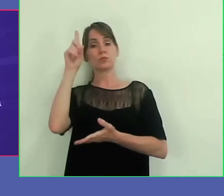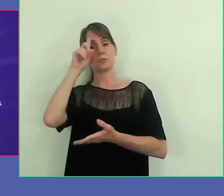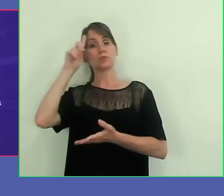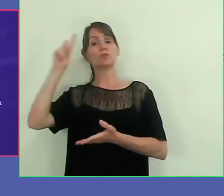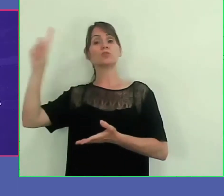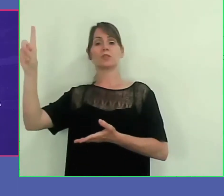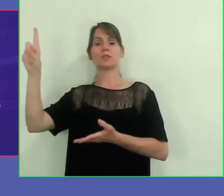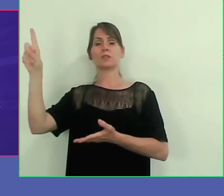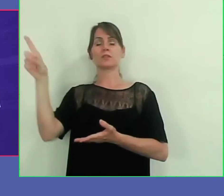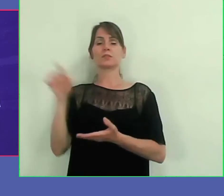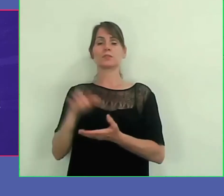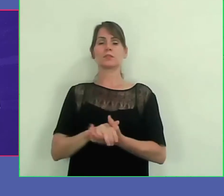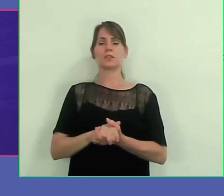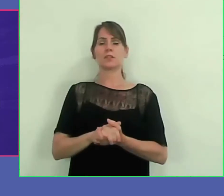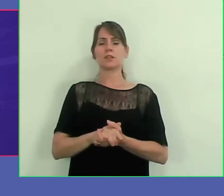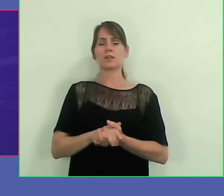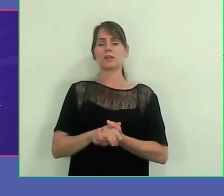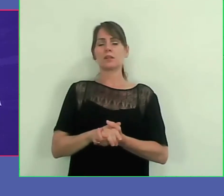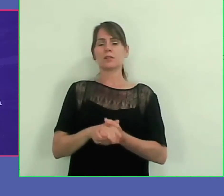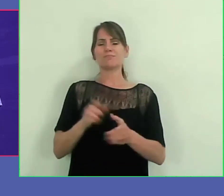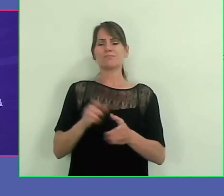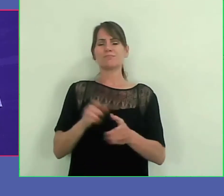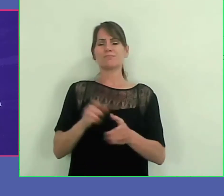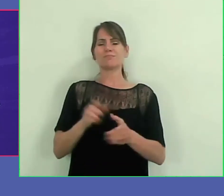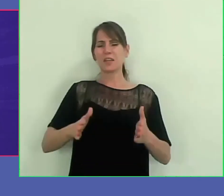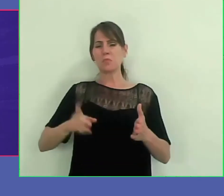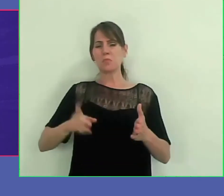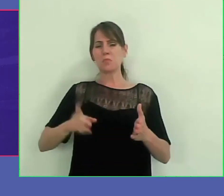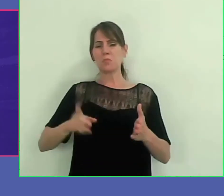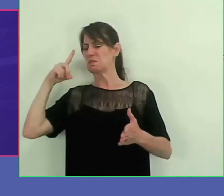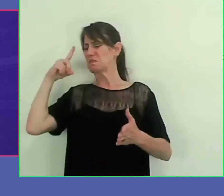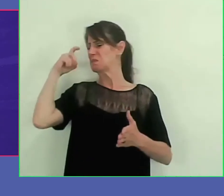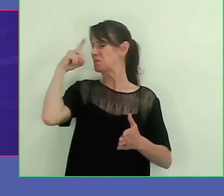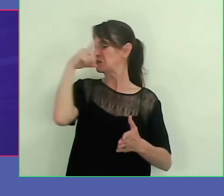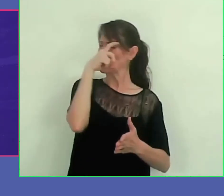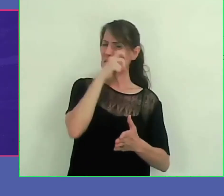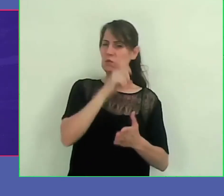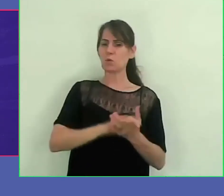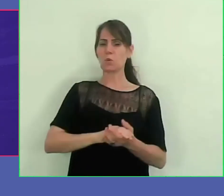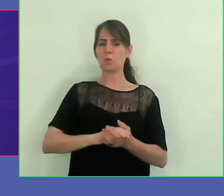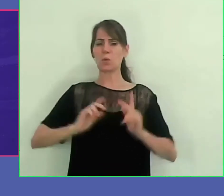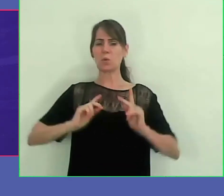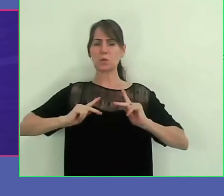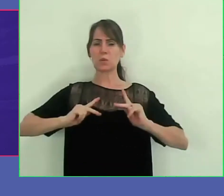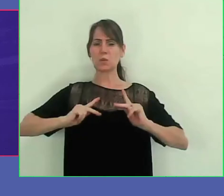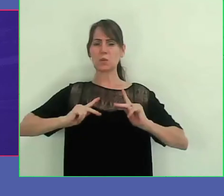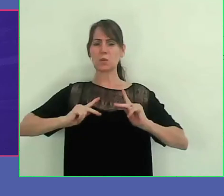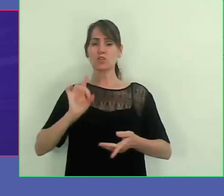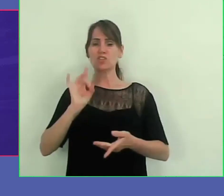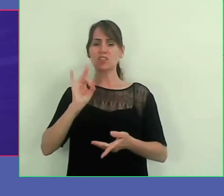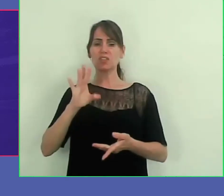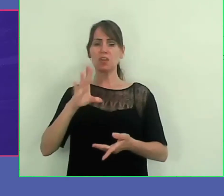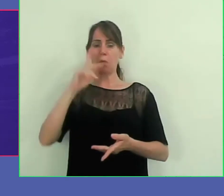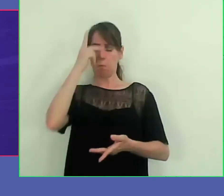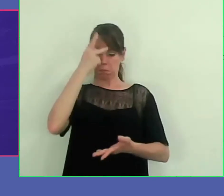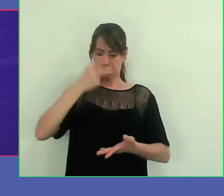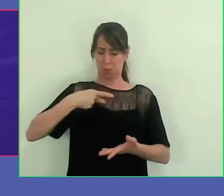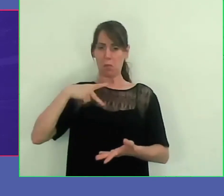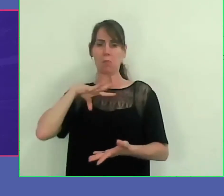tempos terríveis. Os homens amarão a si mesmos. Quer